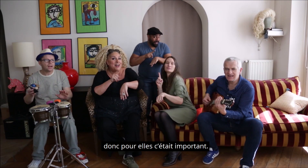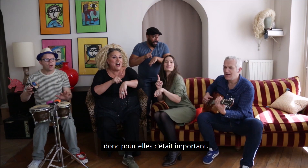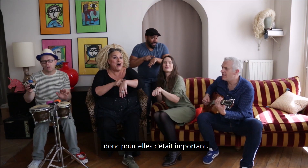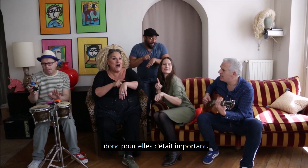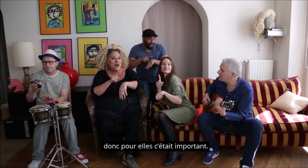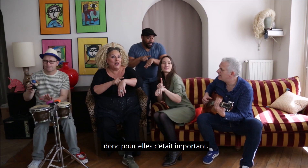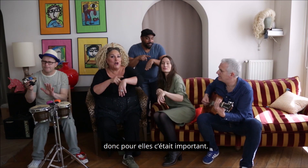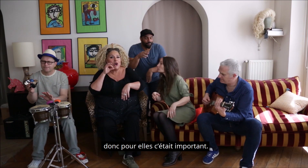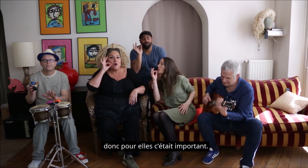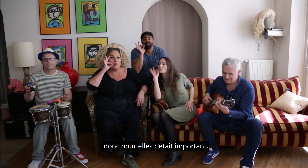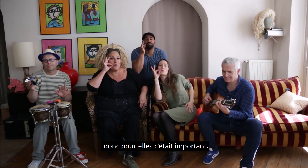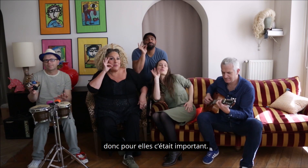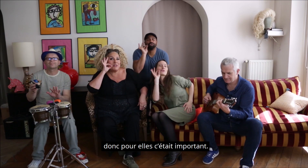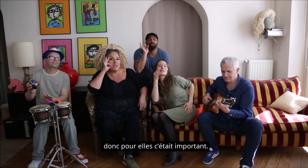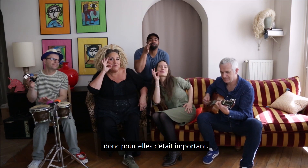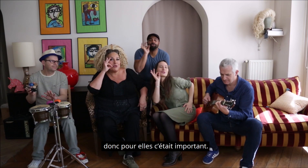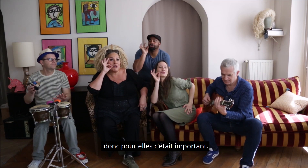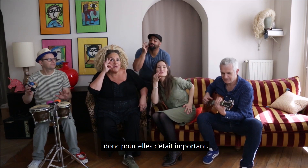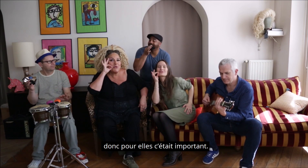elles, c'était important.